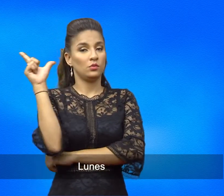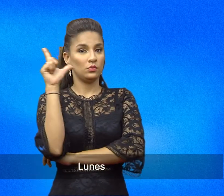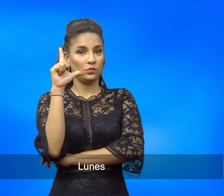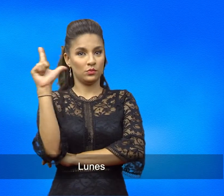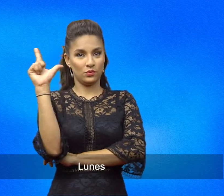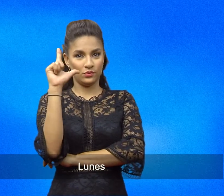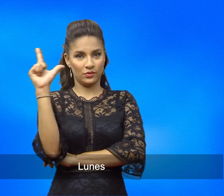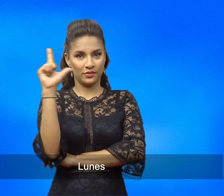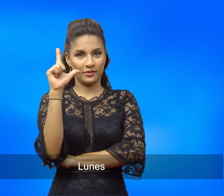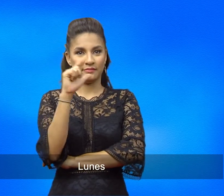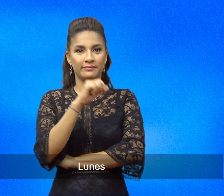lunes